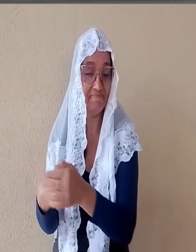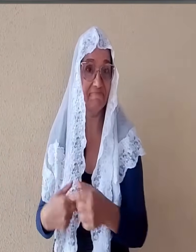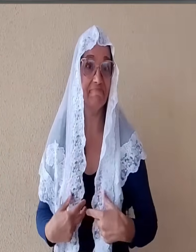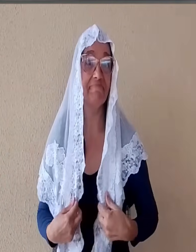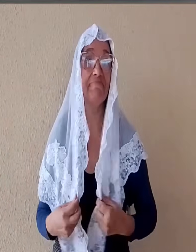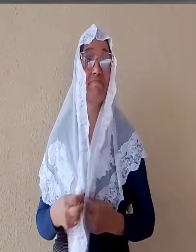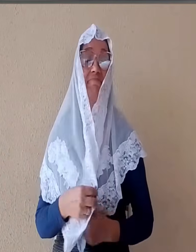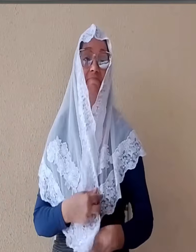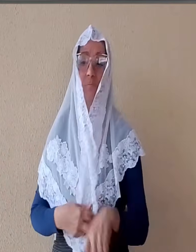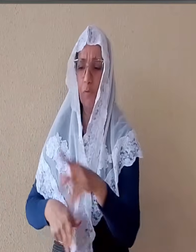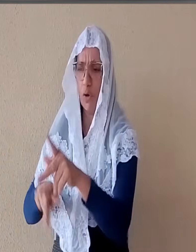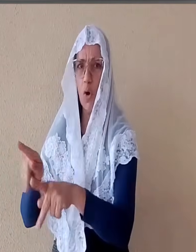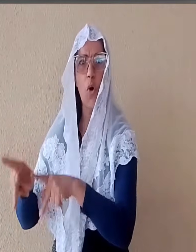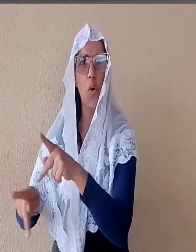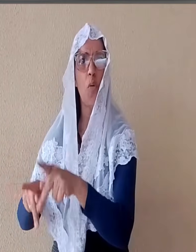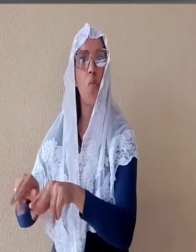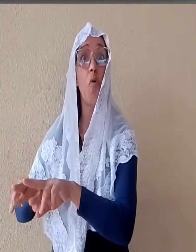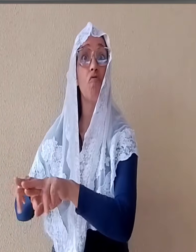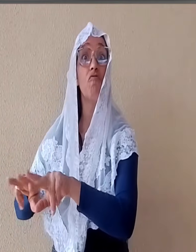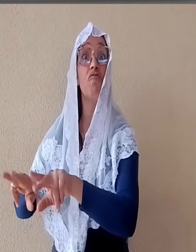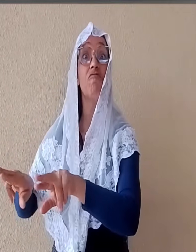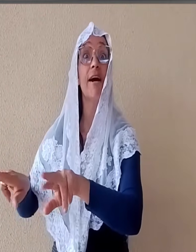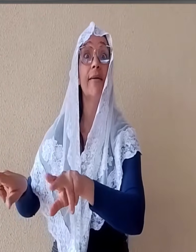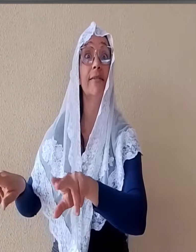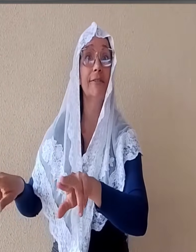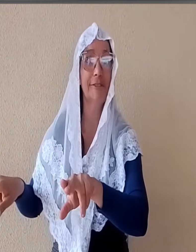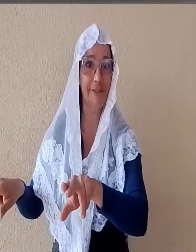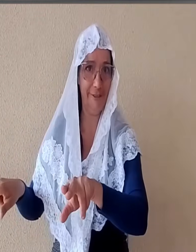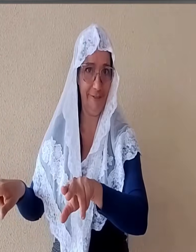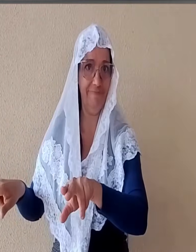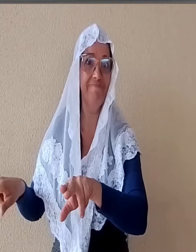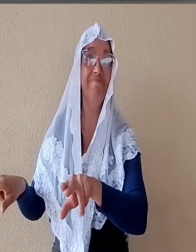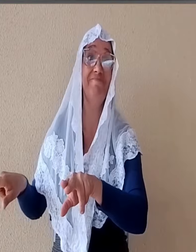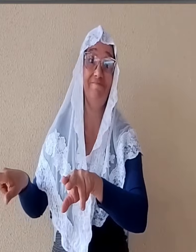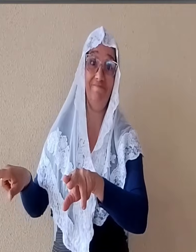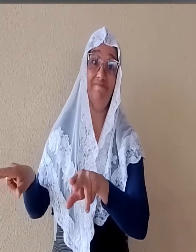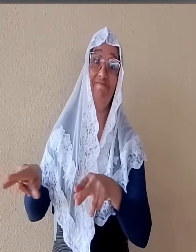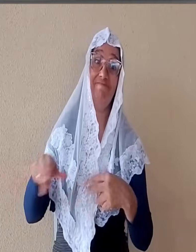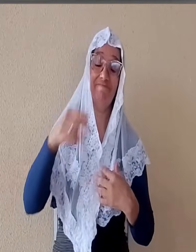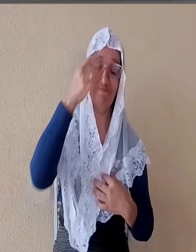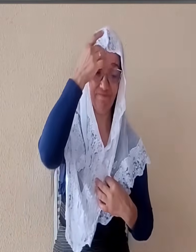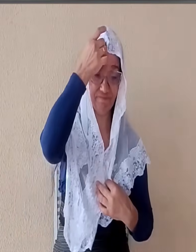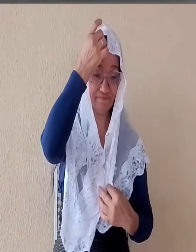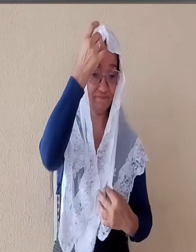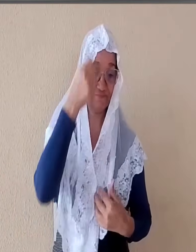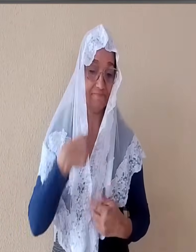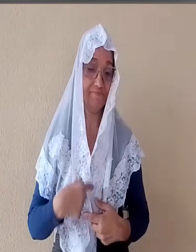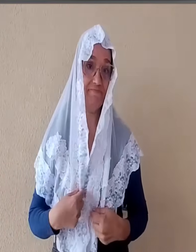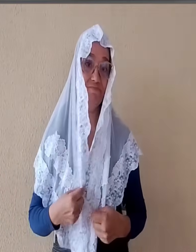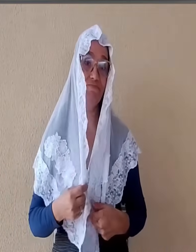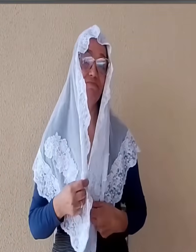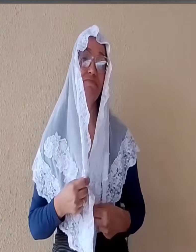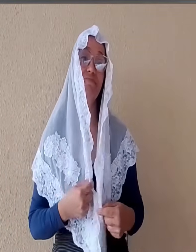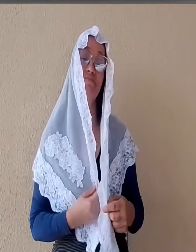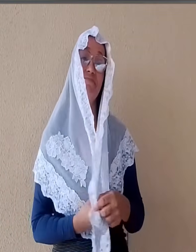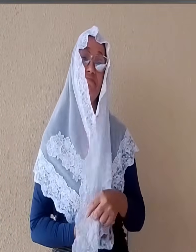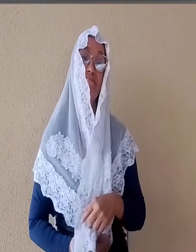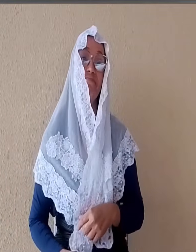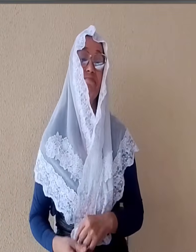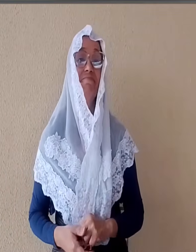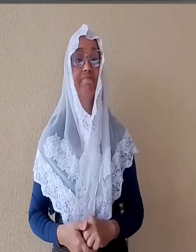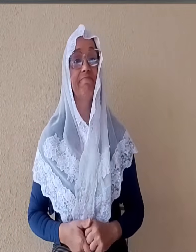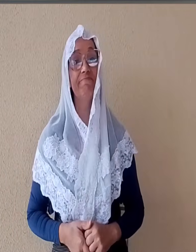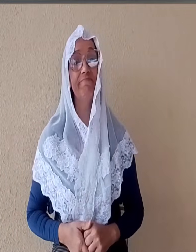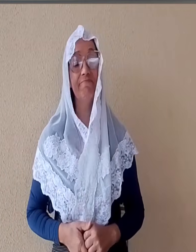os amorreus, os cananeus e os fariseus e os heveus e os jebuseus. Se